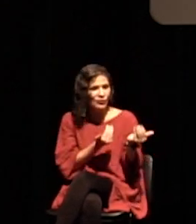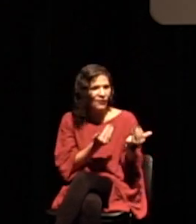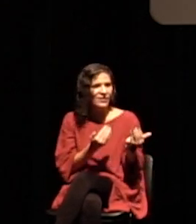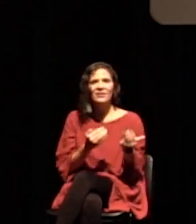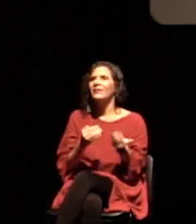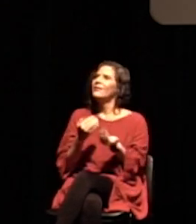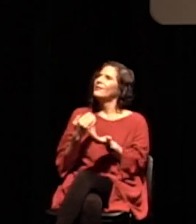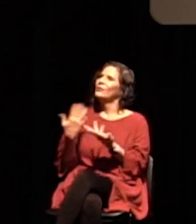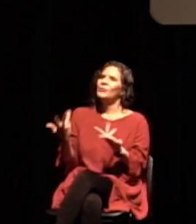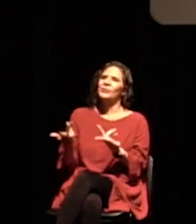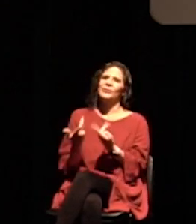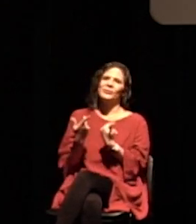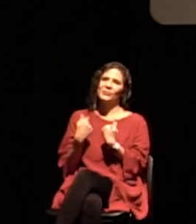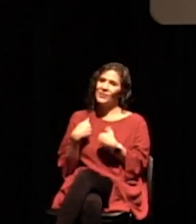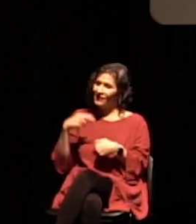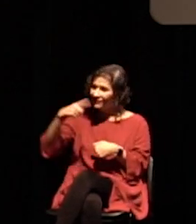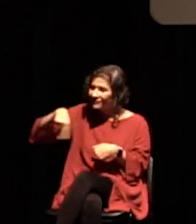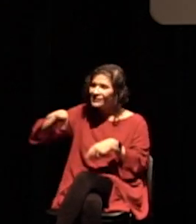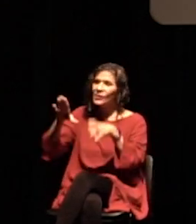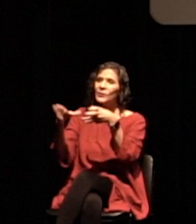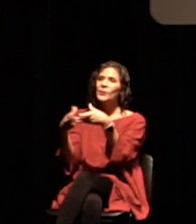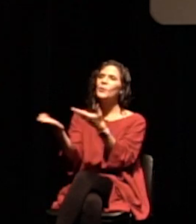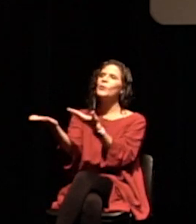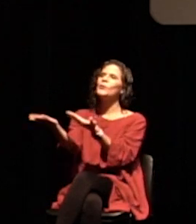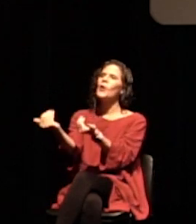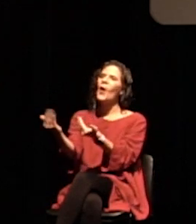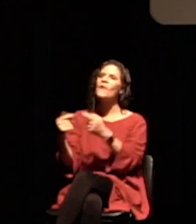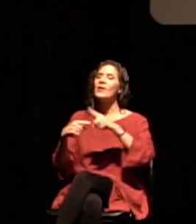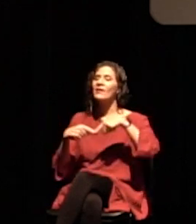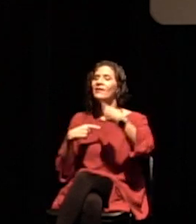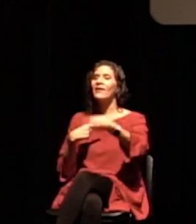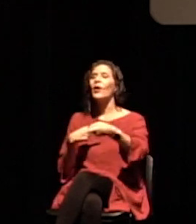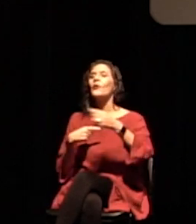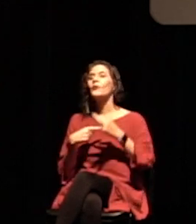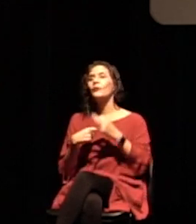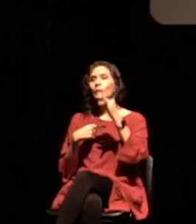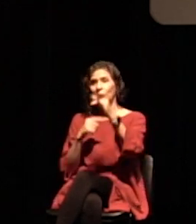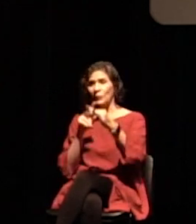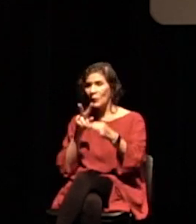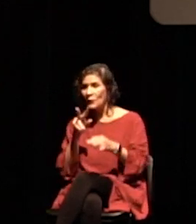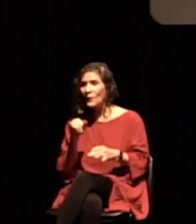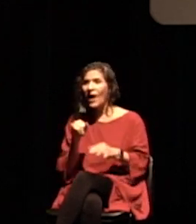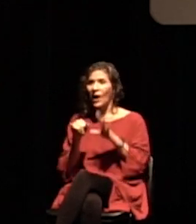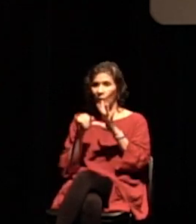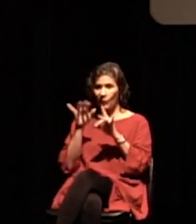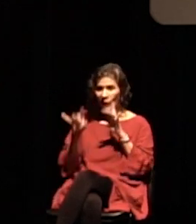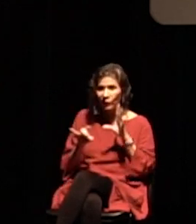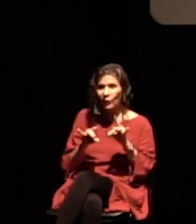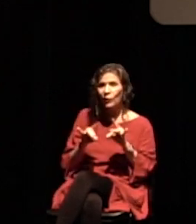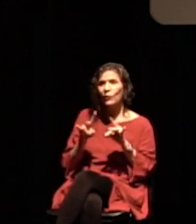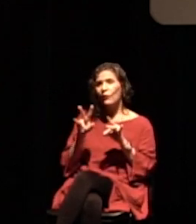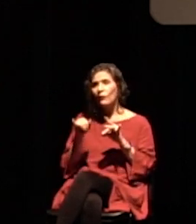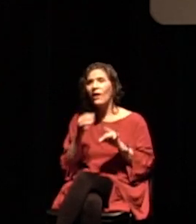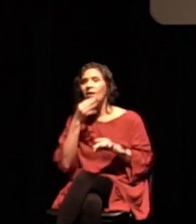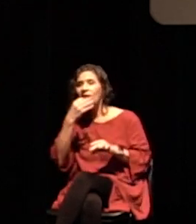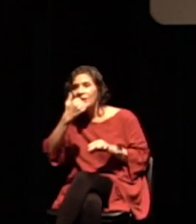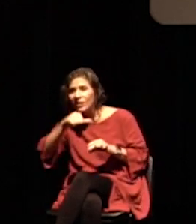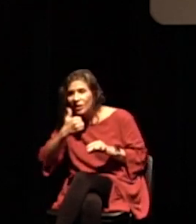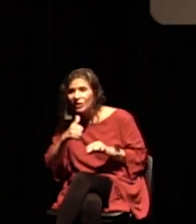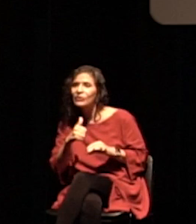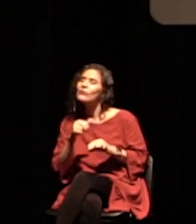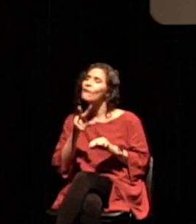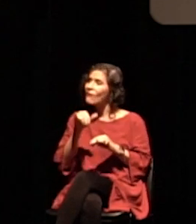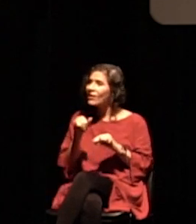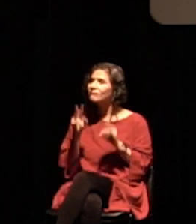caberá a esses jovens, essas jovens que vão atuar como curadores, curadoras, como críticos e